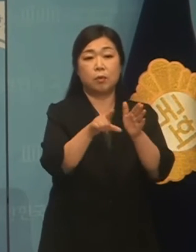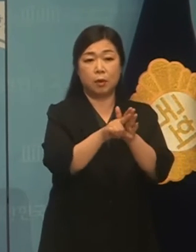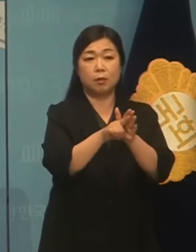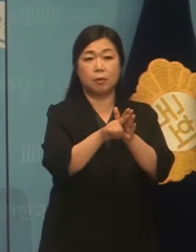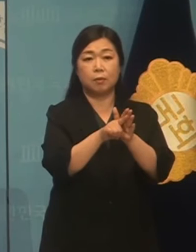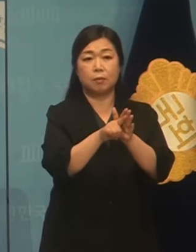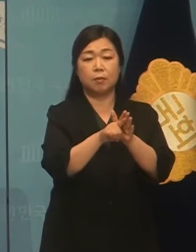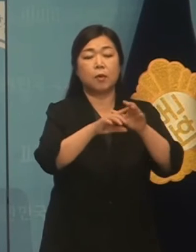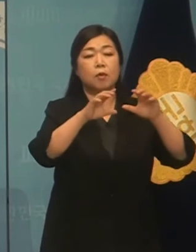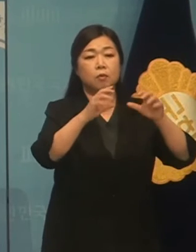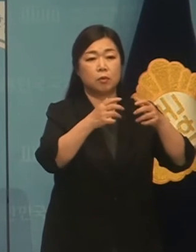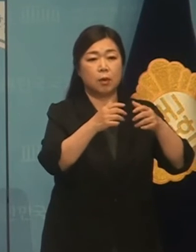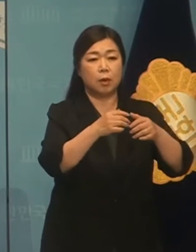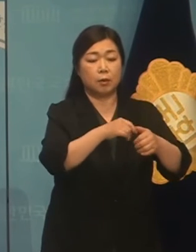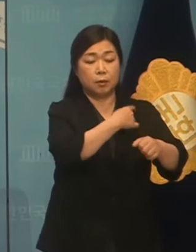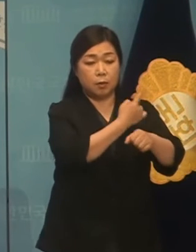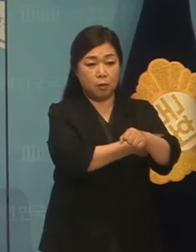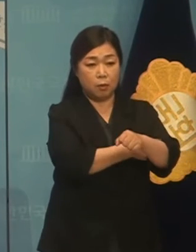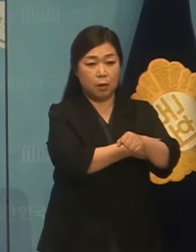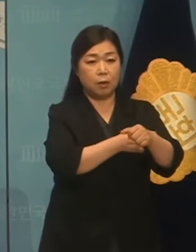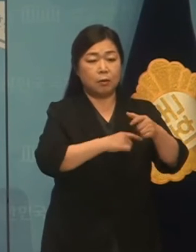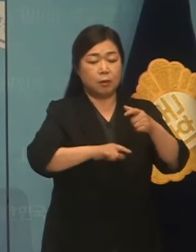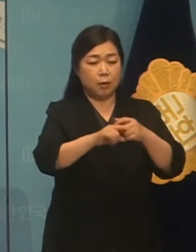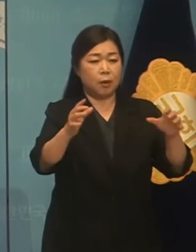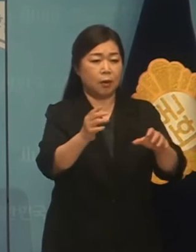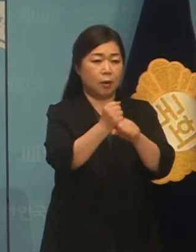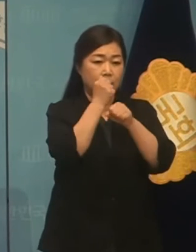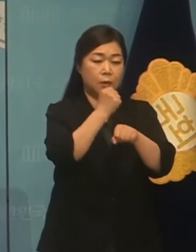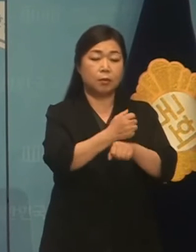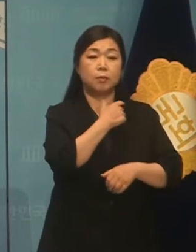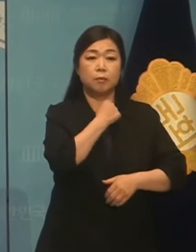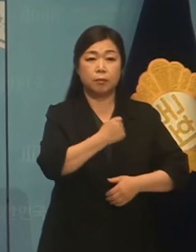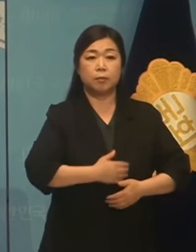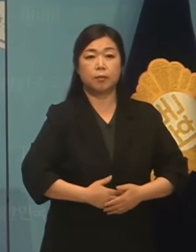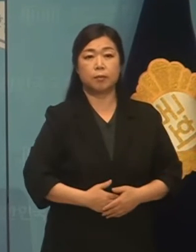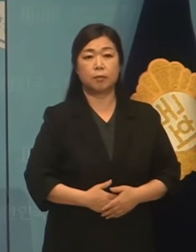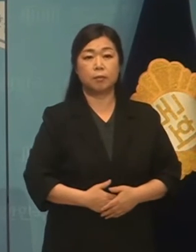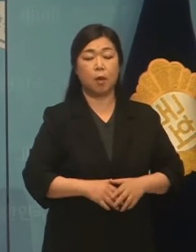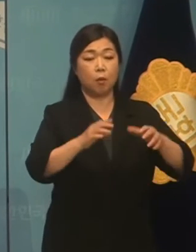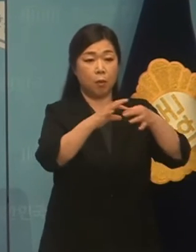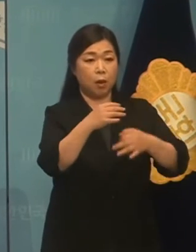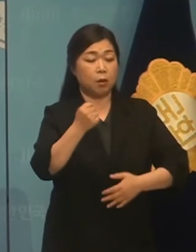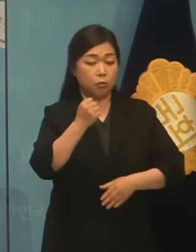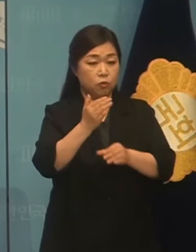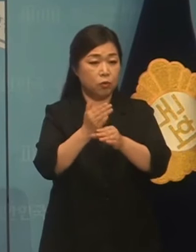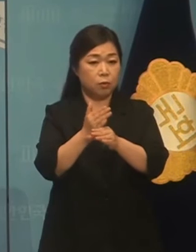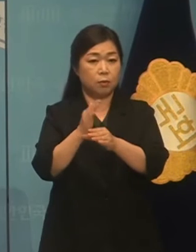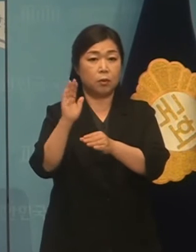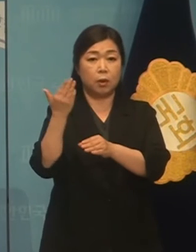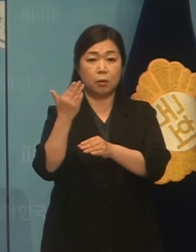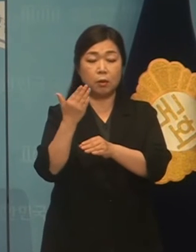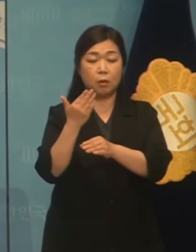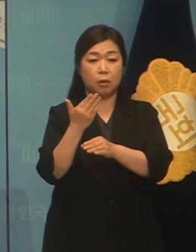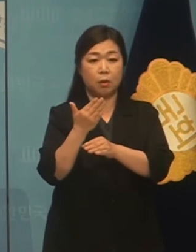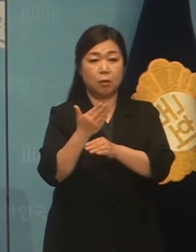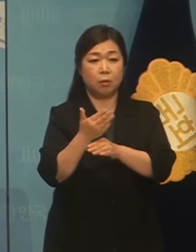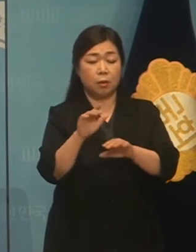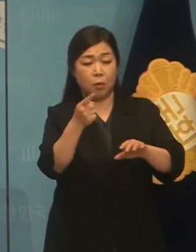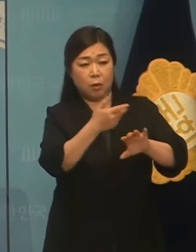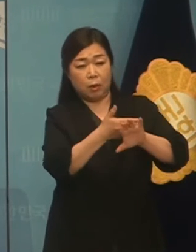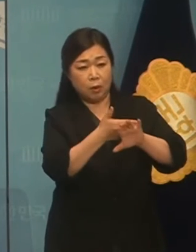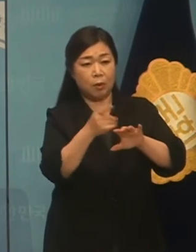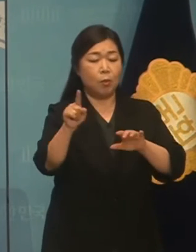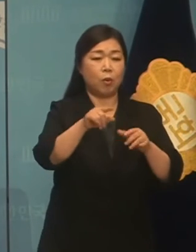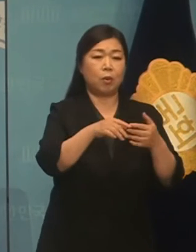위해서 국가 역량을 총결집할 것입니다. 국민의힘이 중심이 되어 우국시 세력,